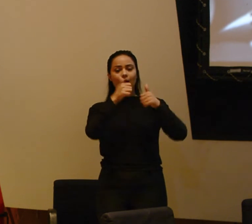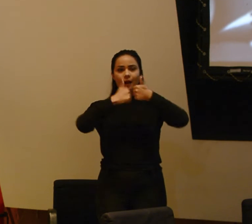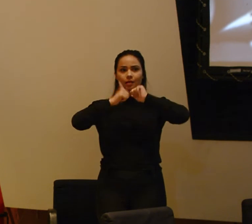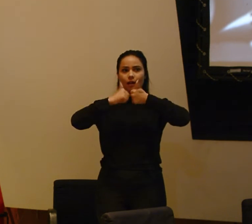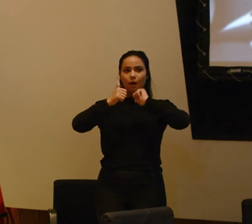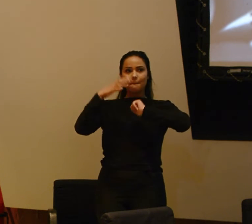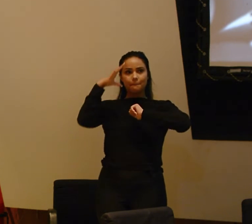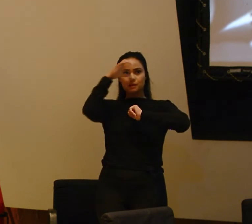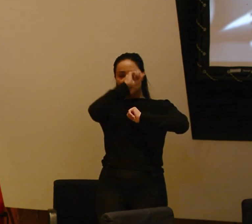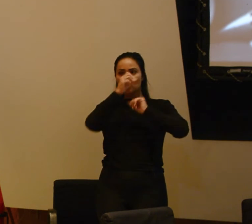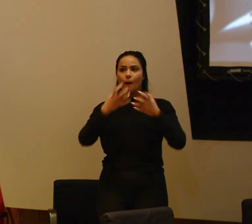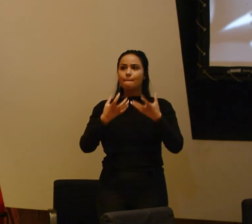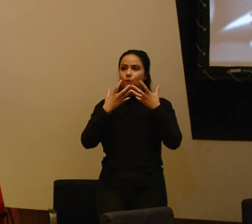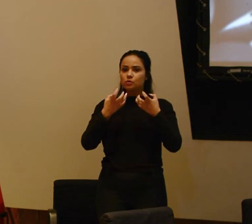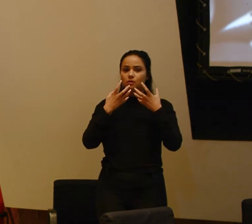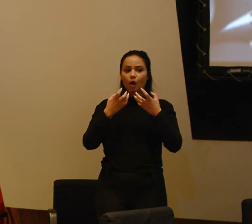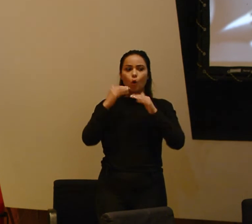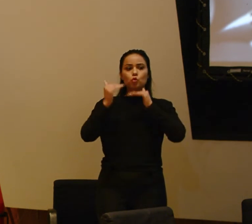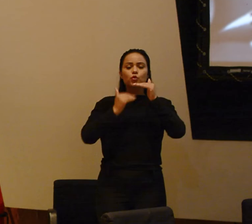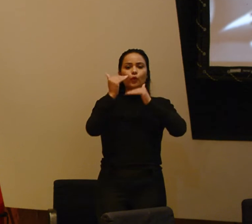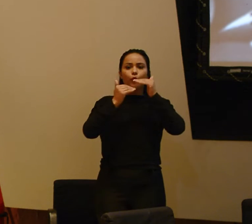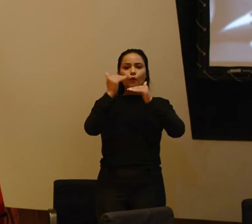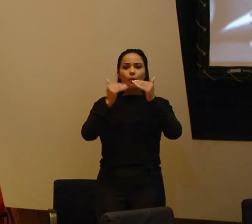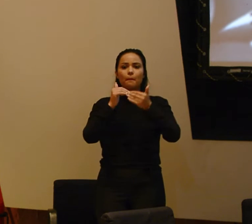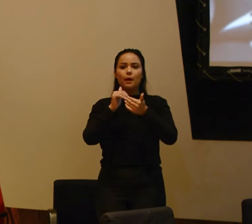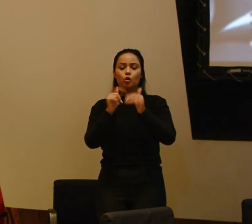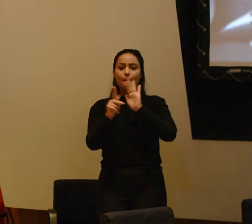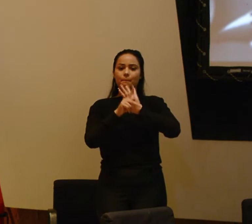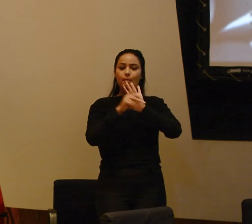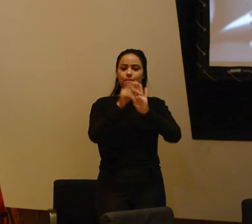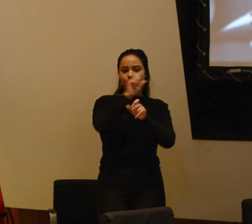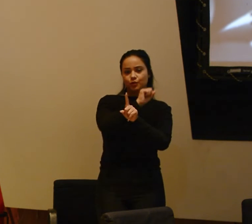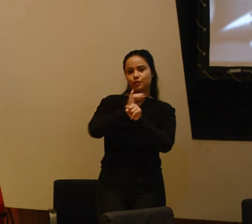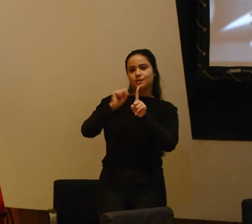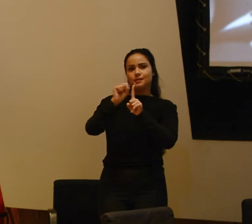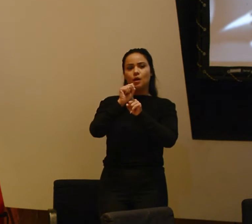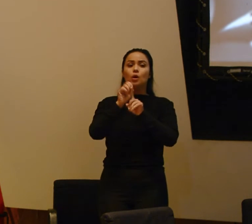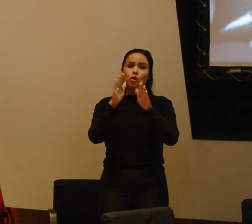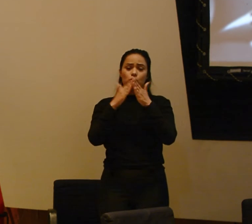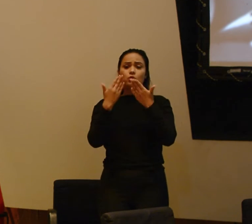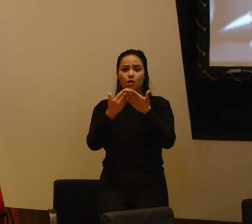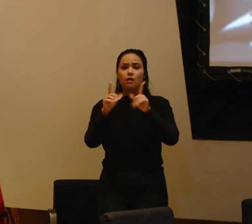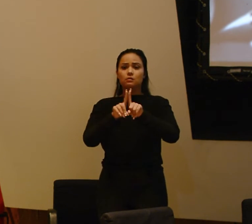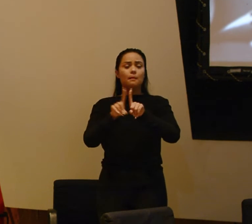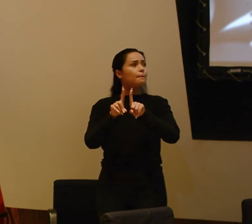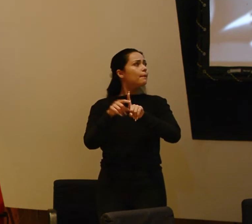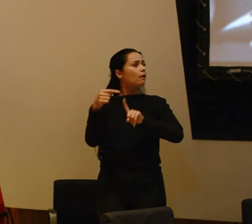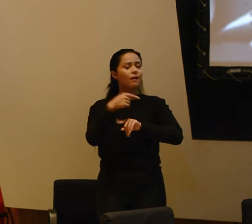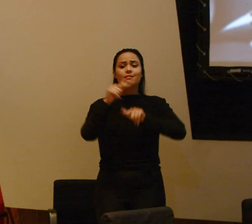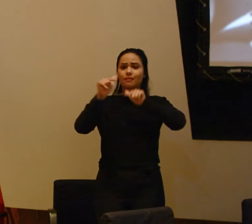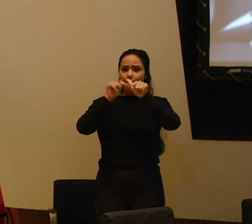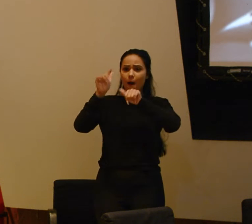da aprendizagem musical para desenvolvimento de habilidades sociais e escolares. Aqui, então, a gente está